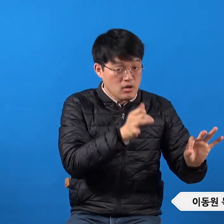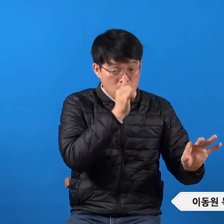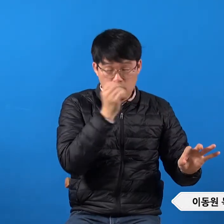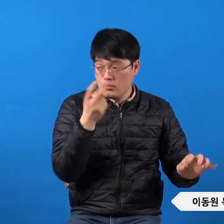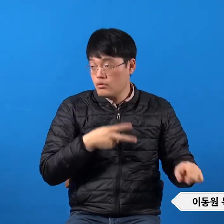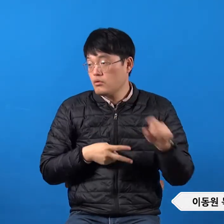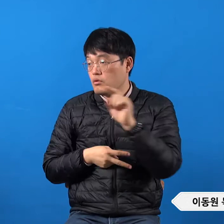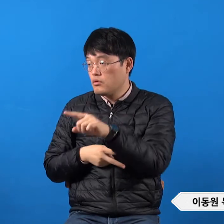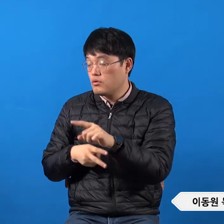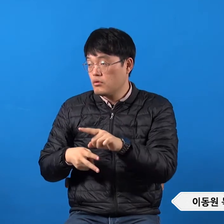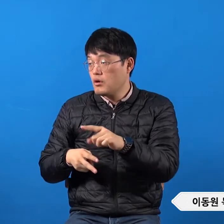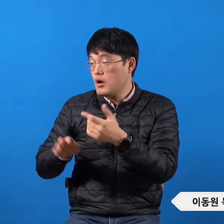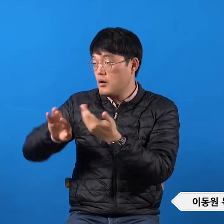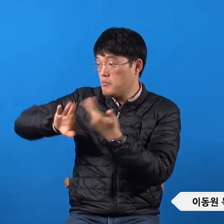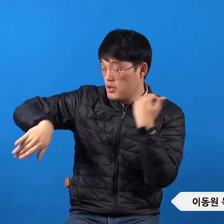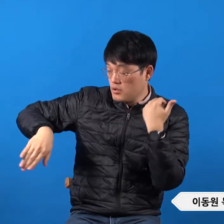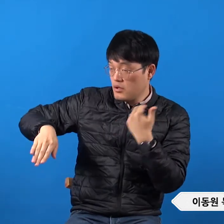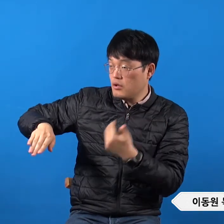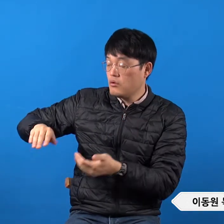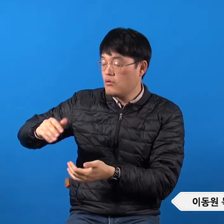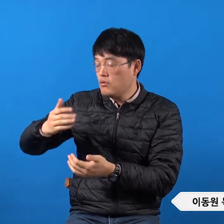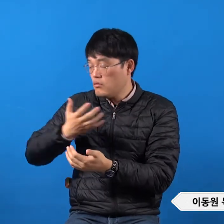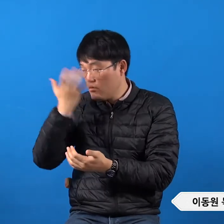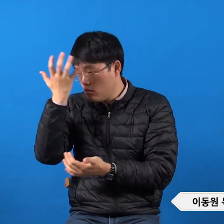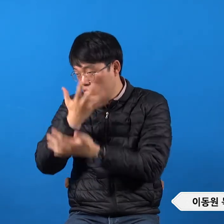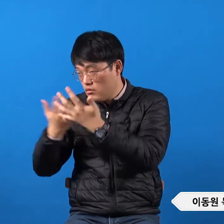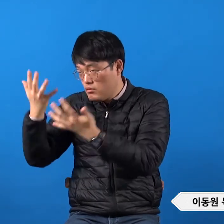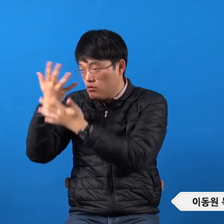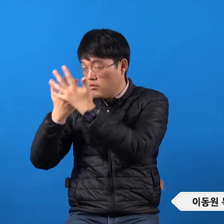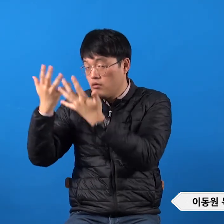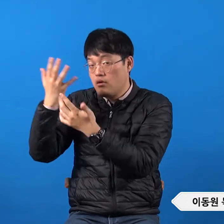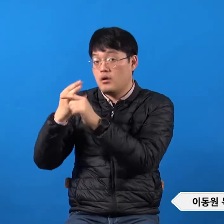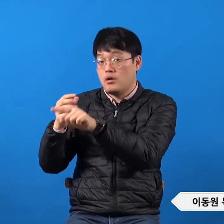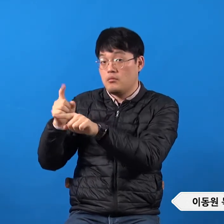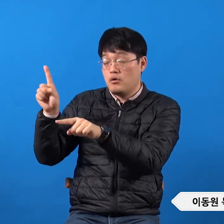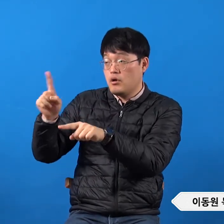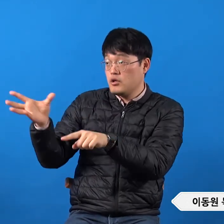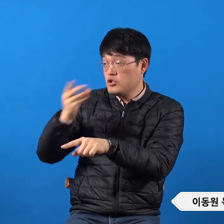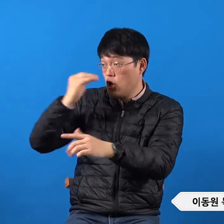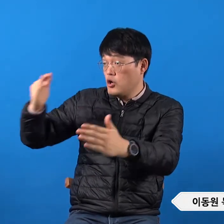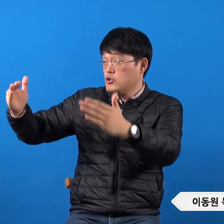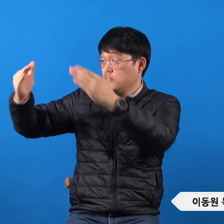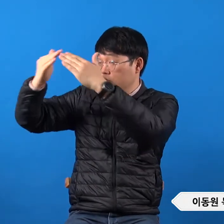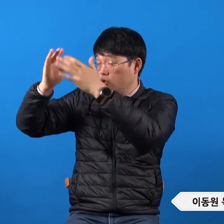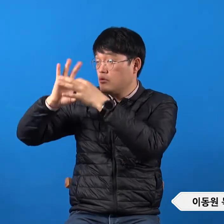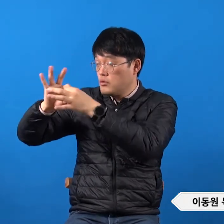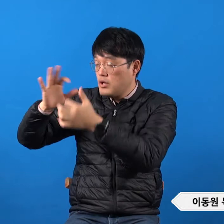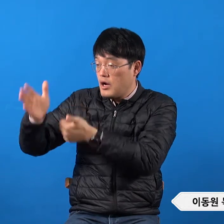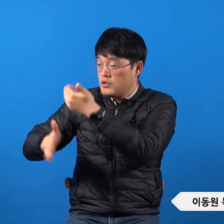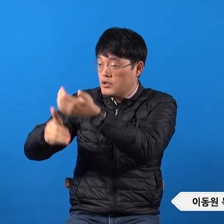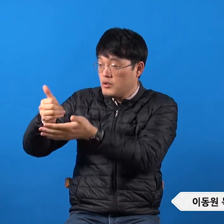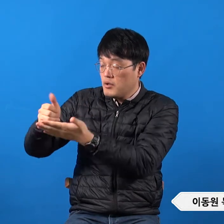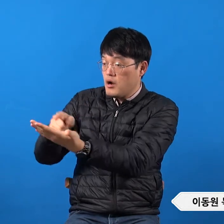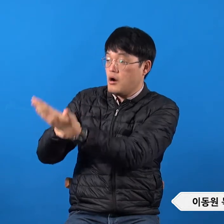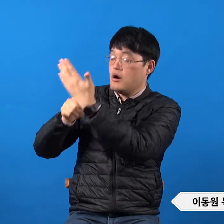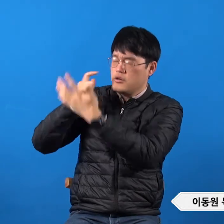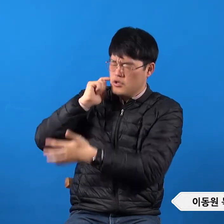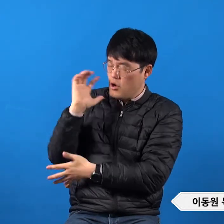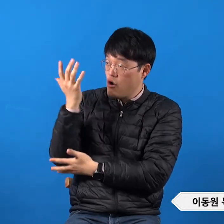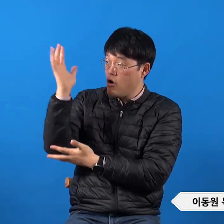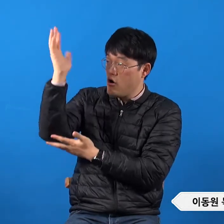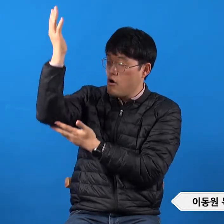그러나 그와 대조적인 또 하나의 환상을 보고 있어요. 그것은 성전을 통해서 떠오르고 있는 하나님의